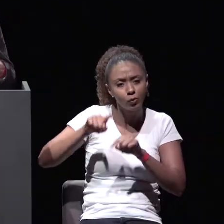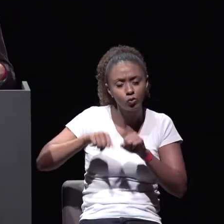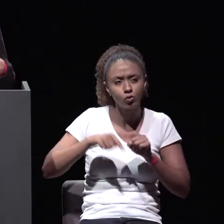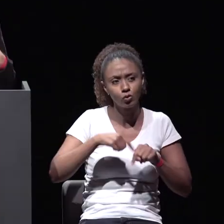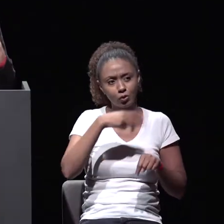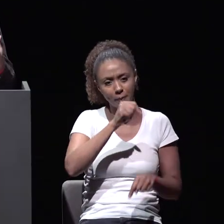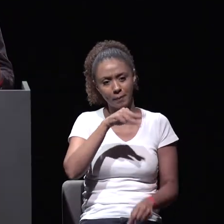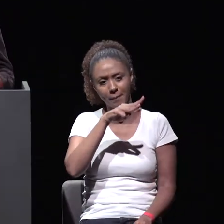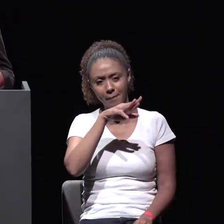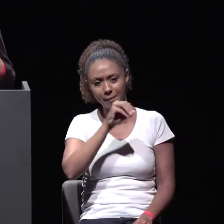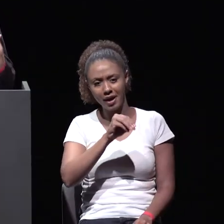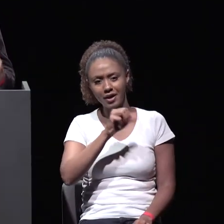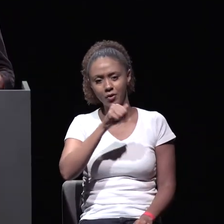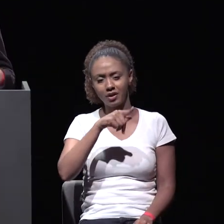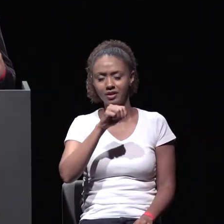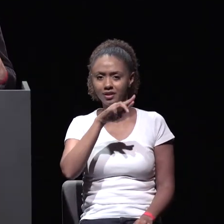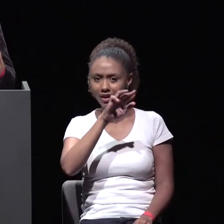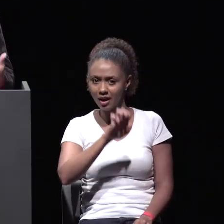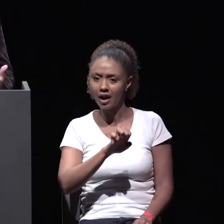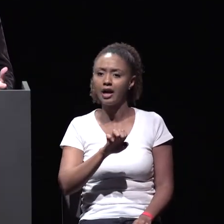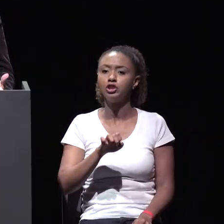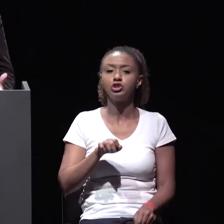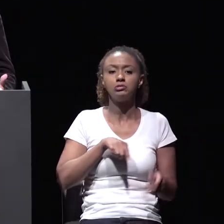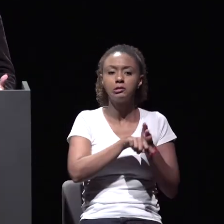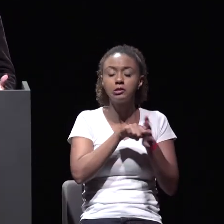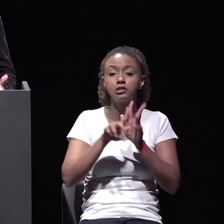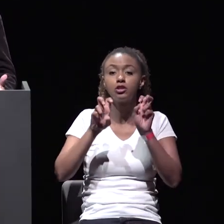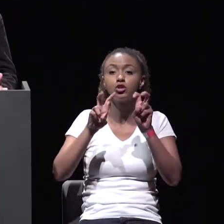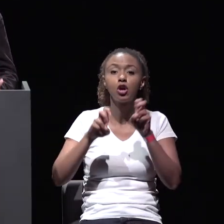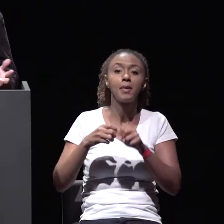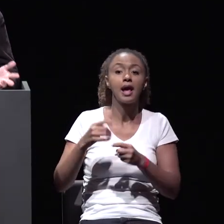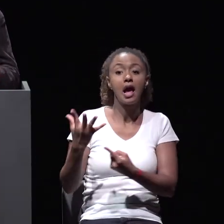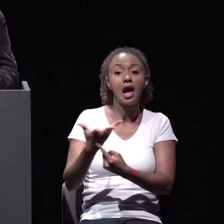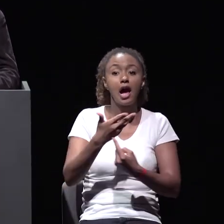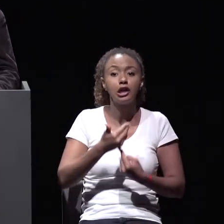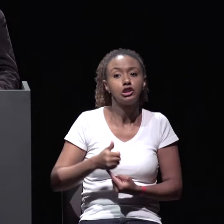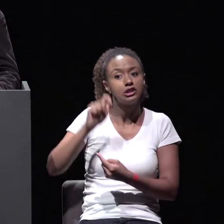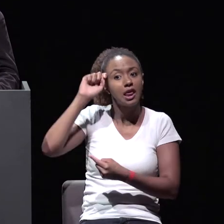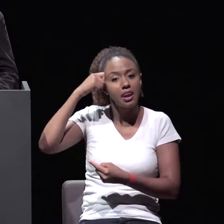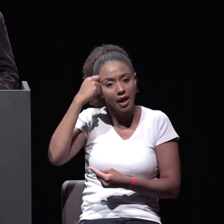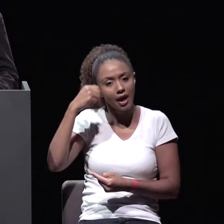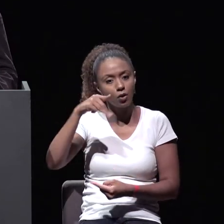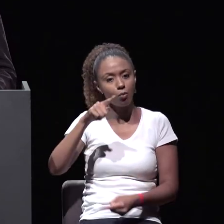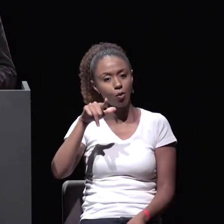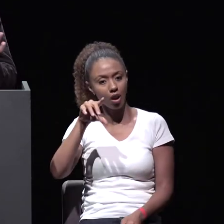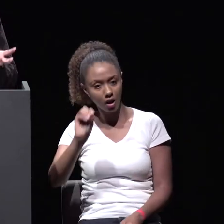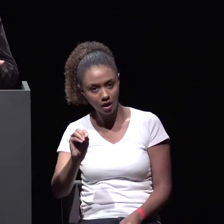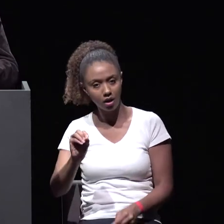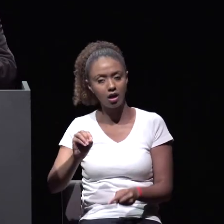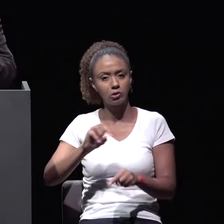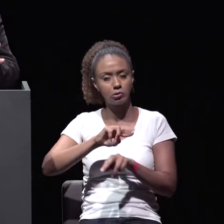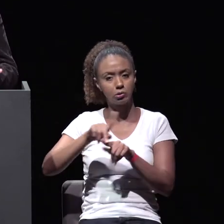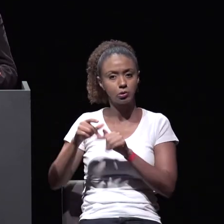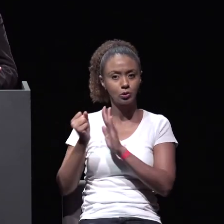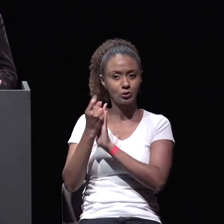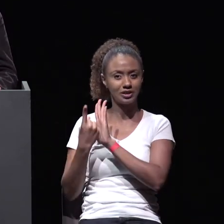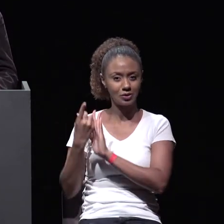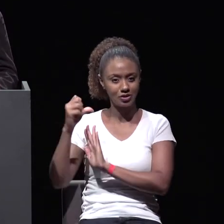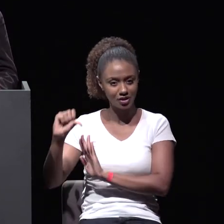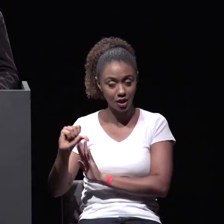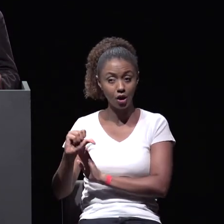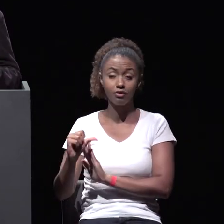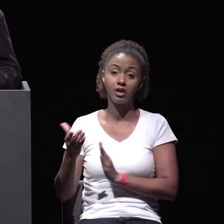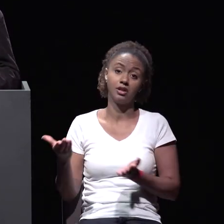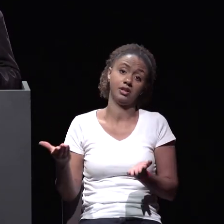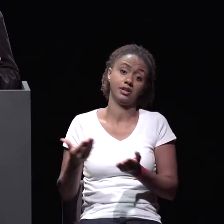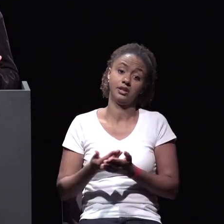criar esse panteão de artistas negros ou mulatos no século 19 um século 18 para 19 a e que enfim está no centro dessa discussão